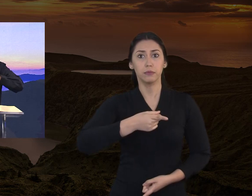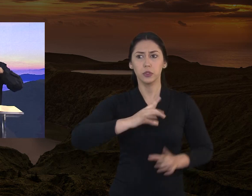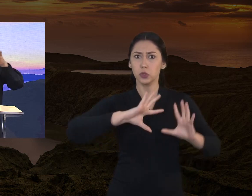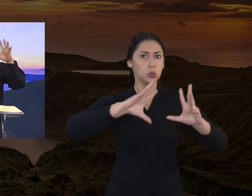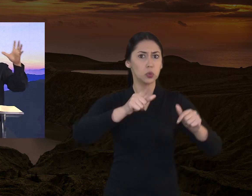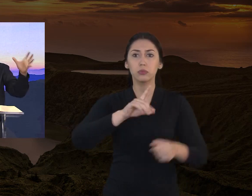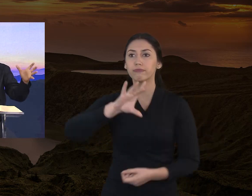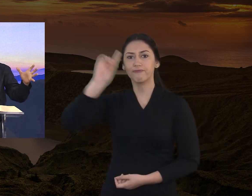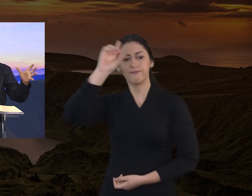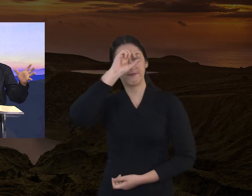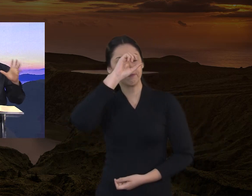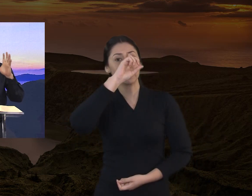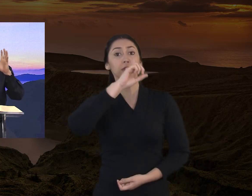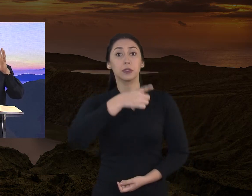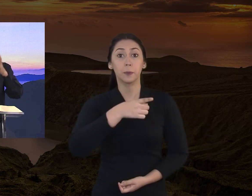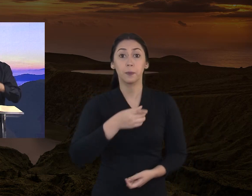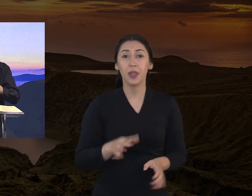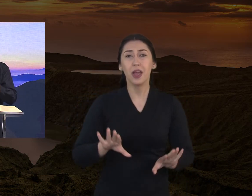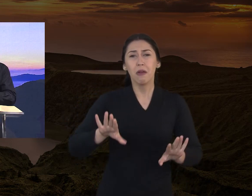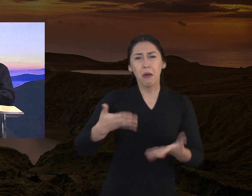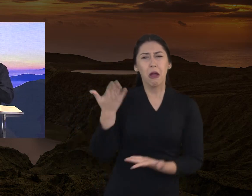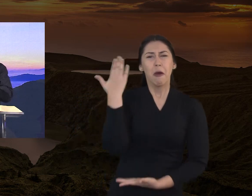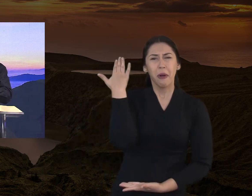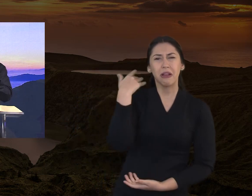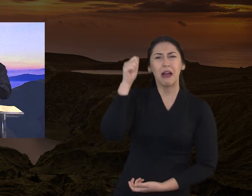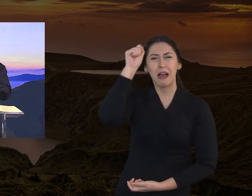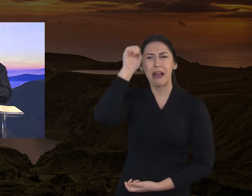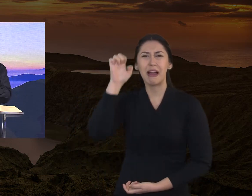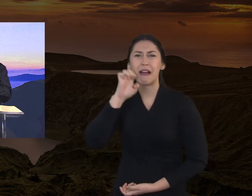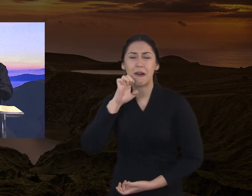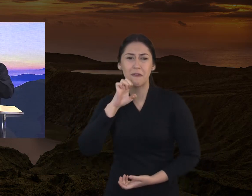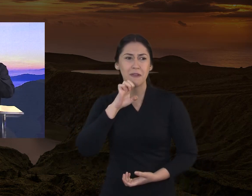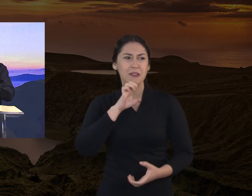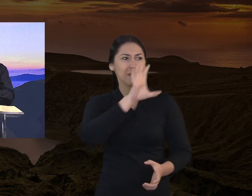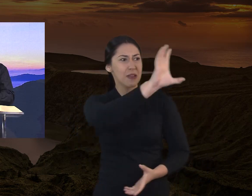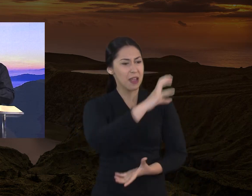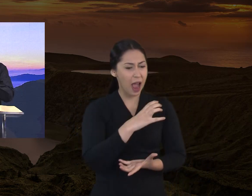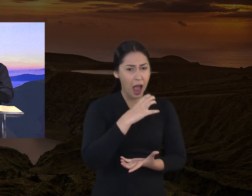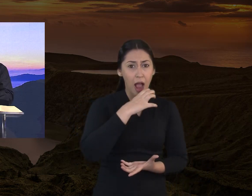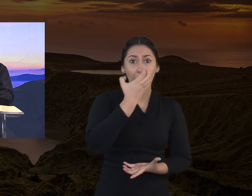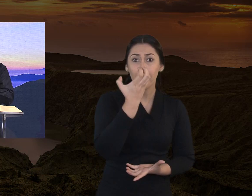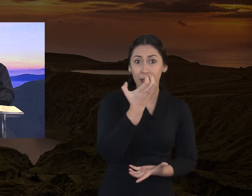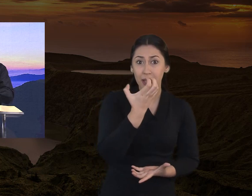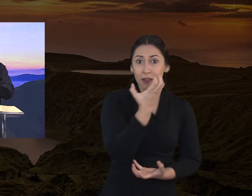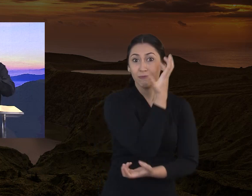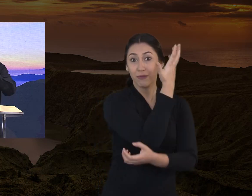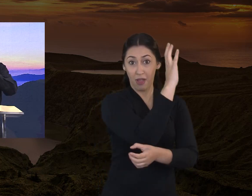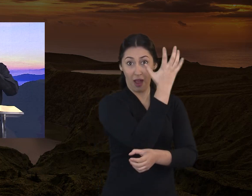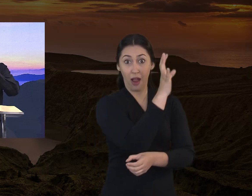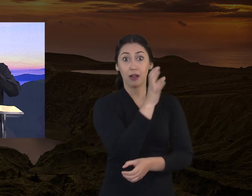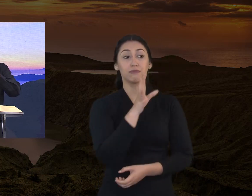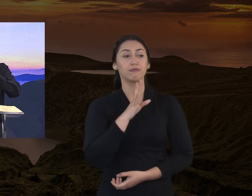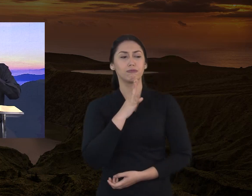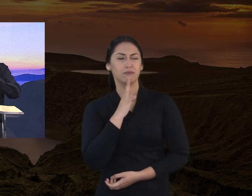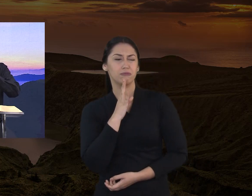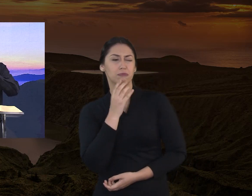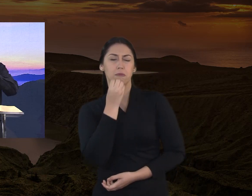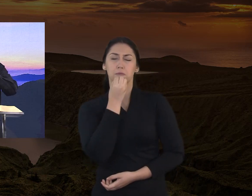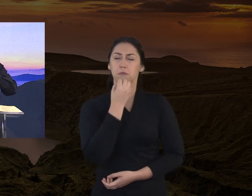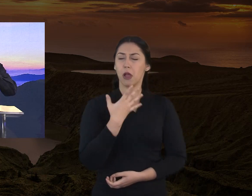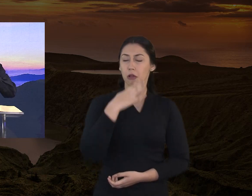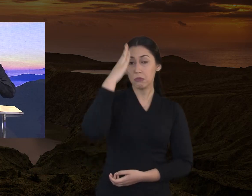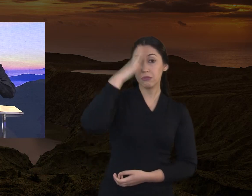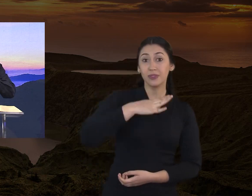de todas as coisas. Quando Adão e a Eva comeram da árvore do conhecimento do bem e do mal, o ser humano